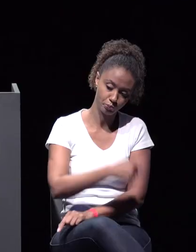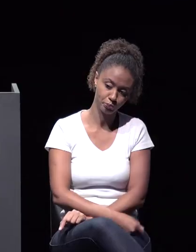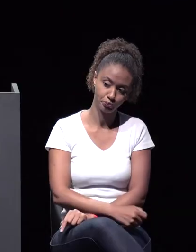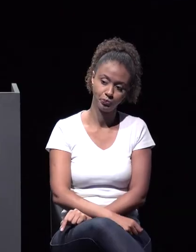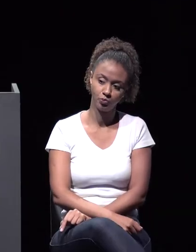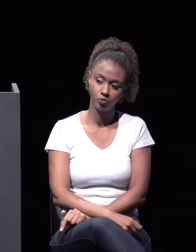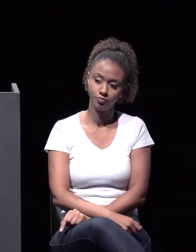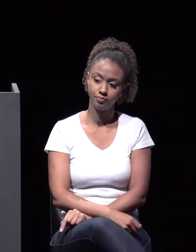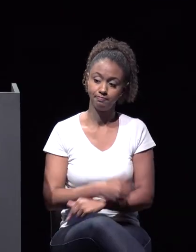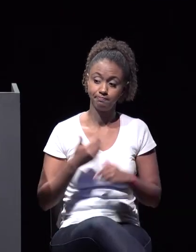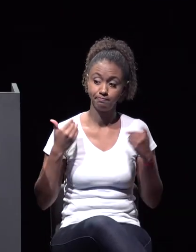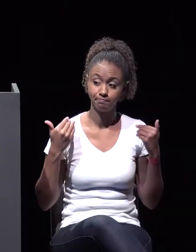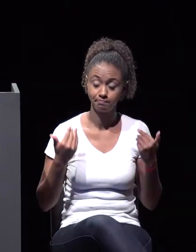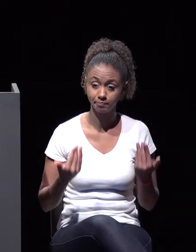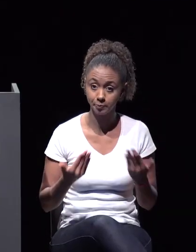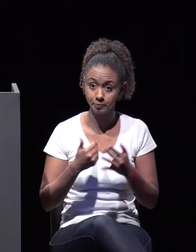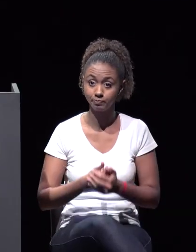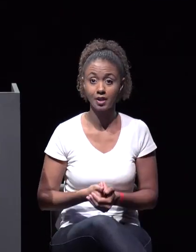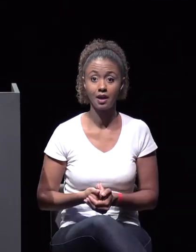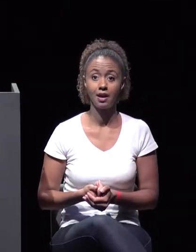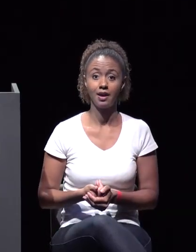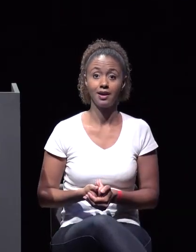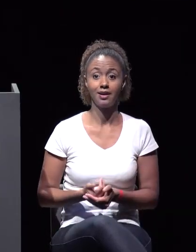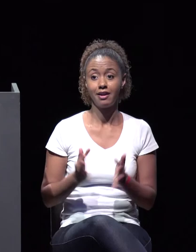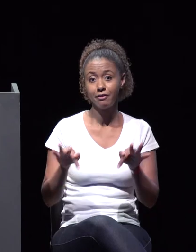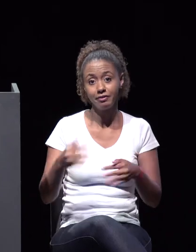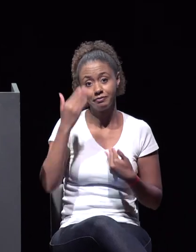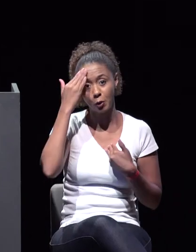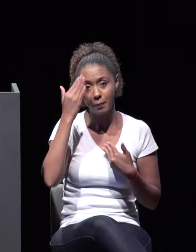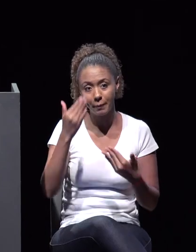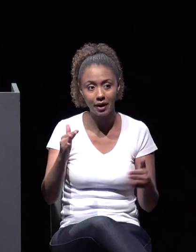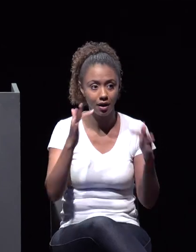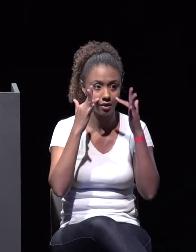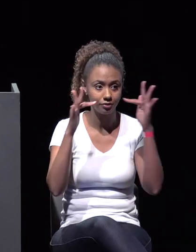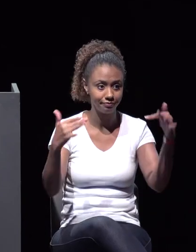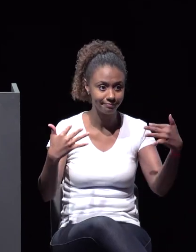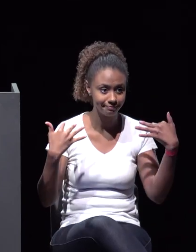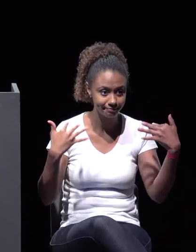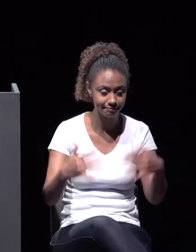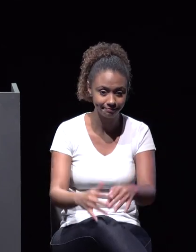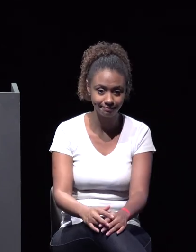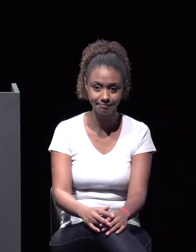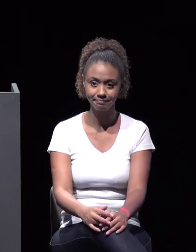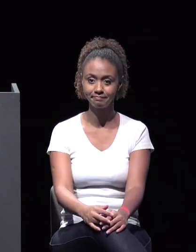muito bem então é isso muito obrigado pela atenção